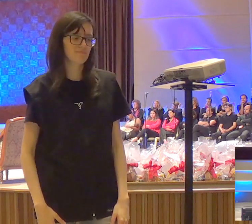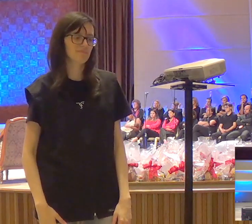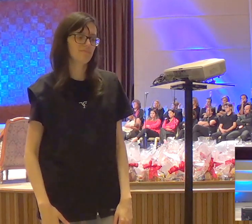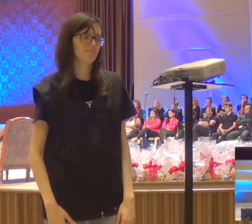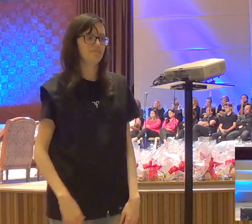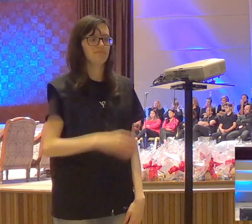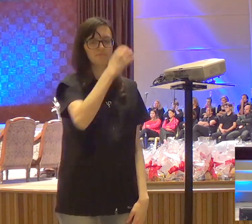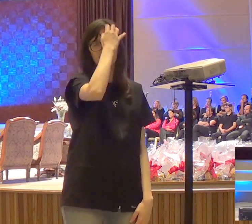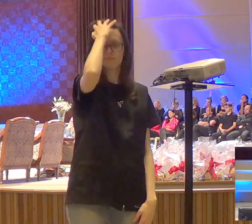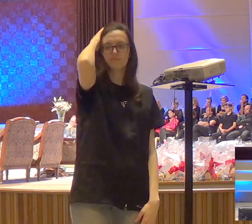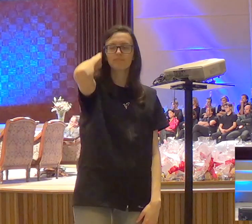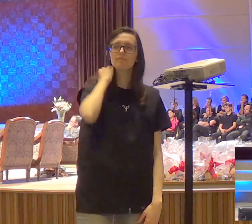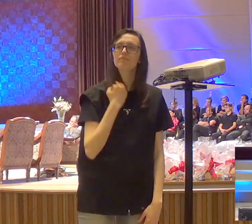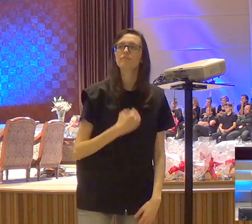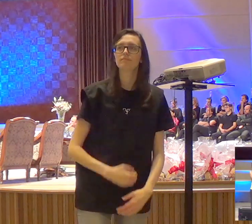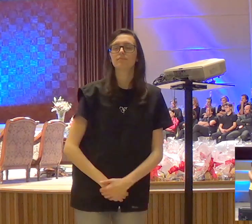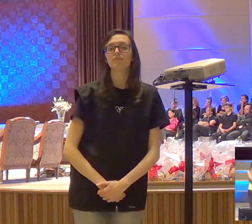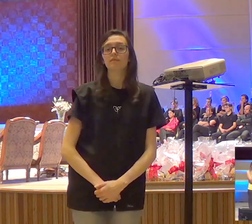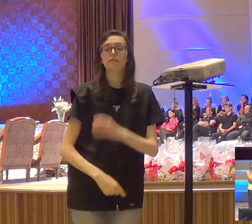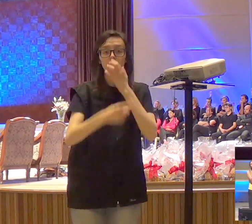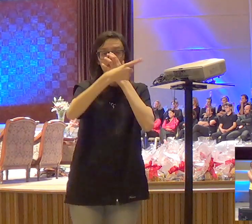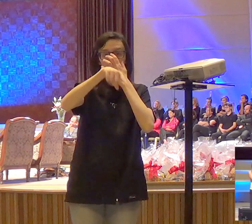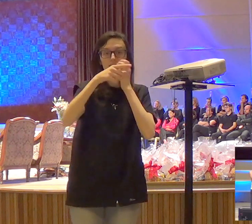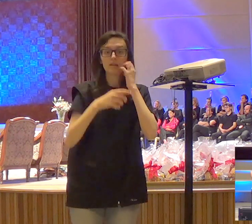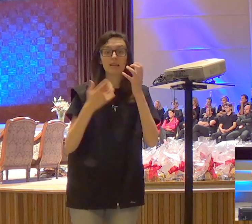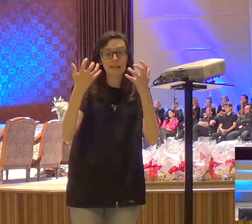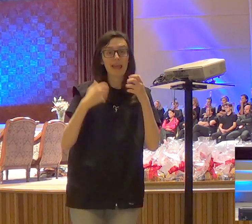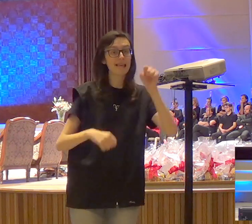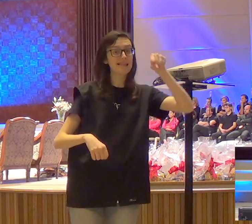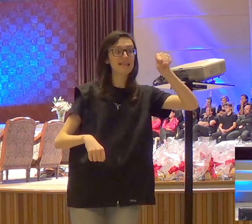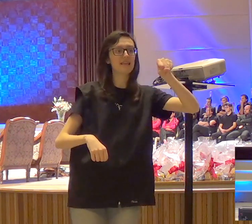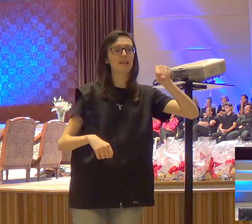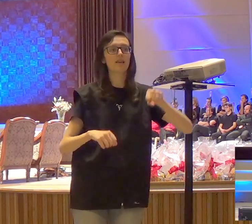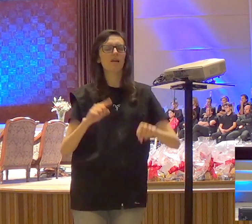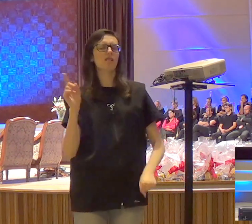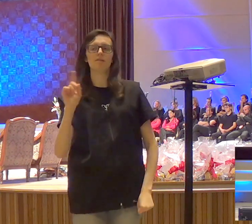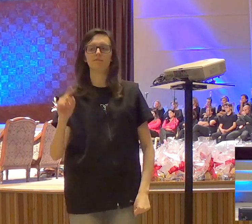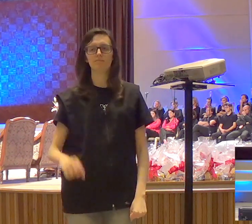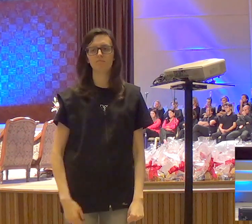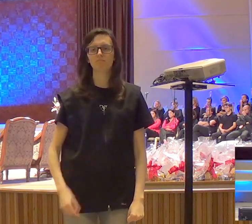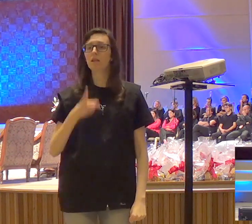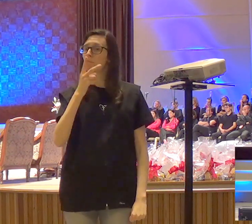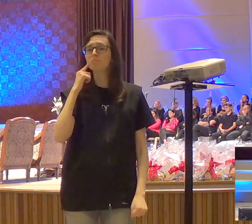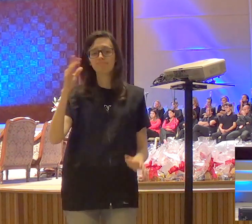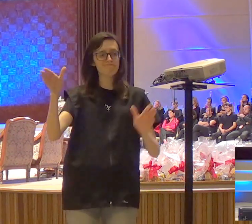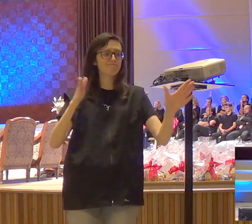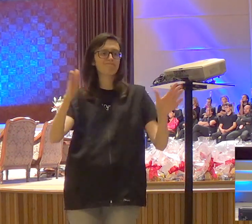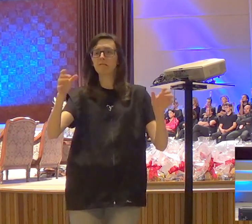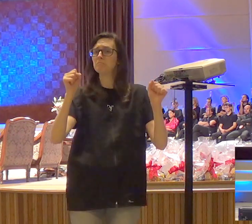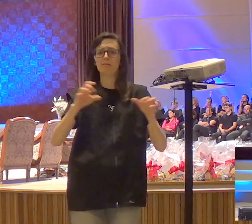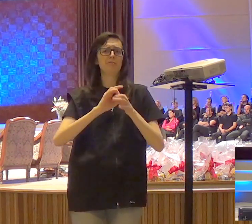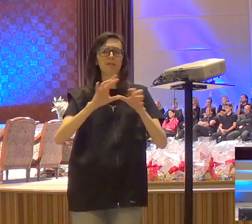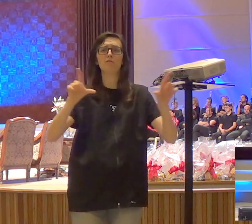making a difference or no thank you. Se você toma uma atitude sim ou se você não toma. So after what you've heard, if you don't want to